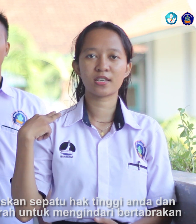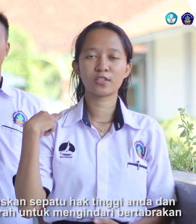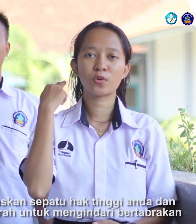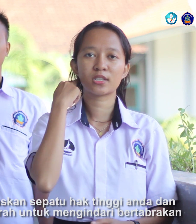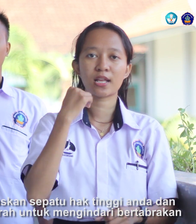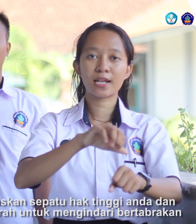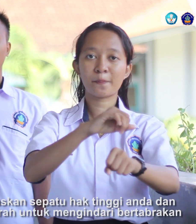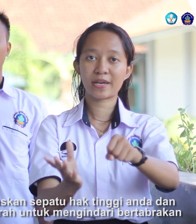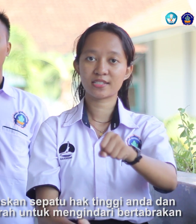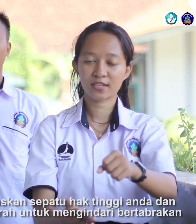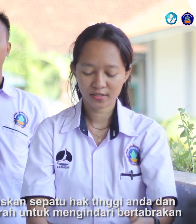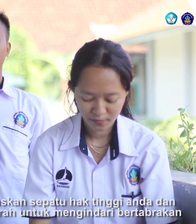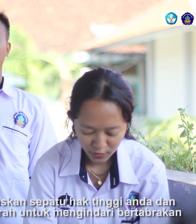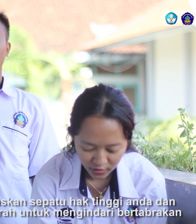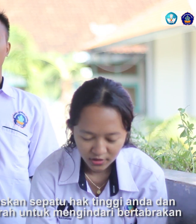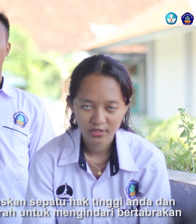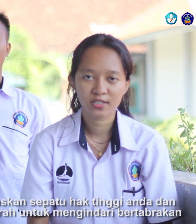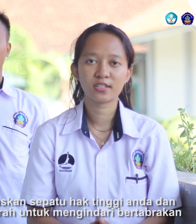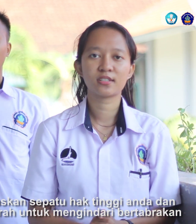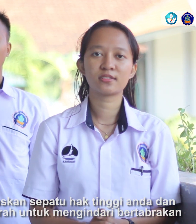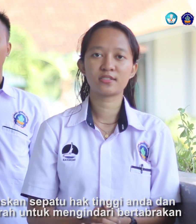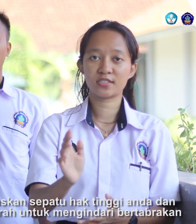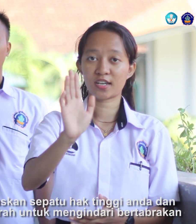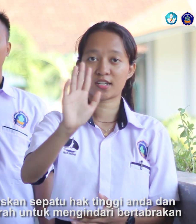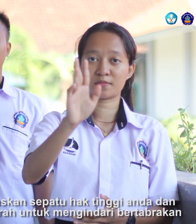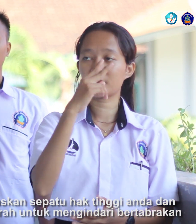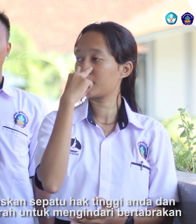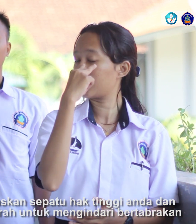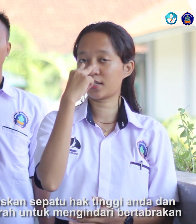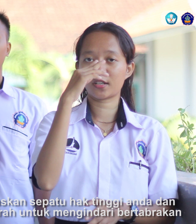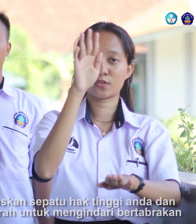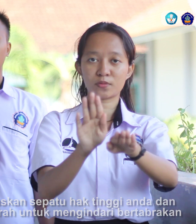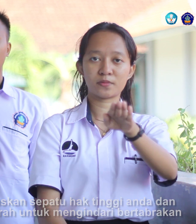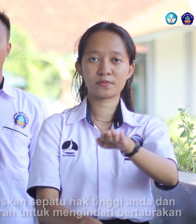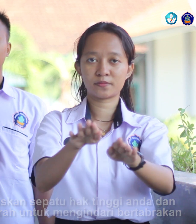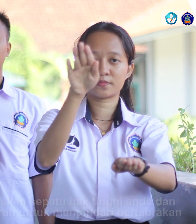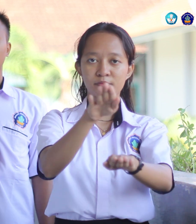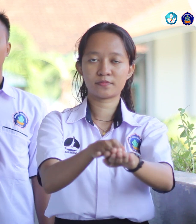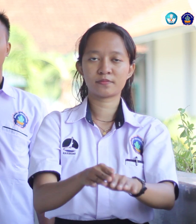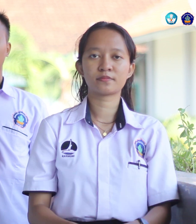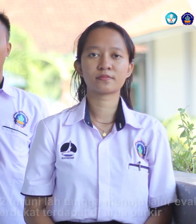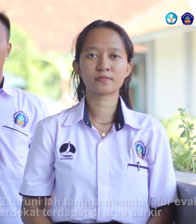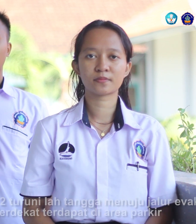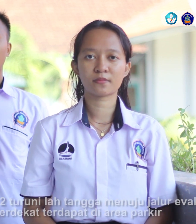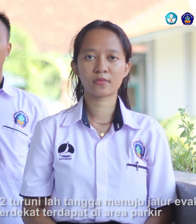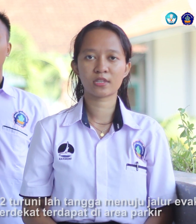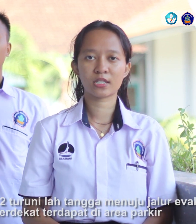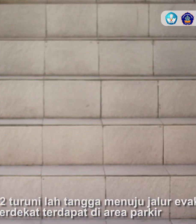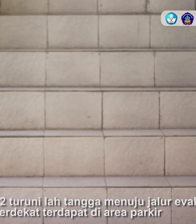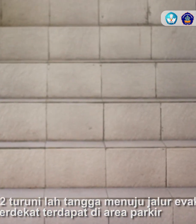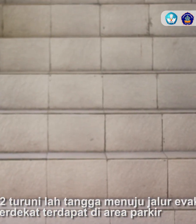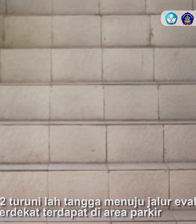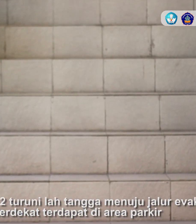wanita, lepaskan sepatu hak tinggi Anda dan jangan berbalik untuk menghindari bertabrakan. Jika